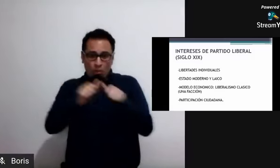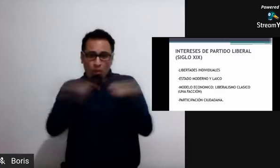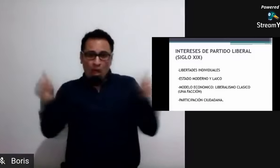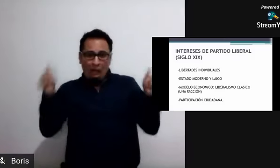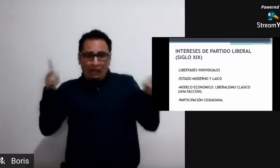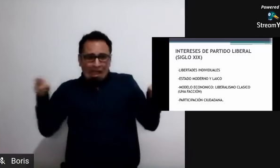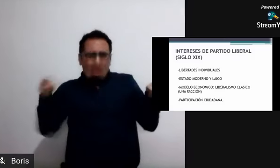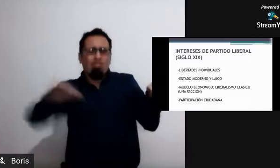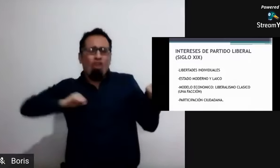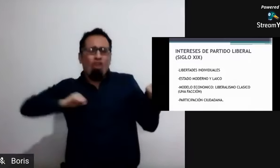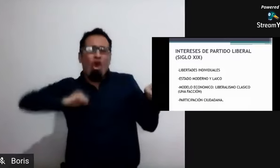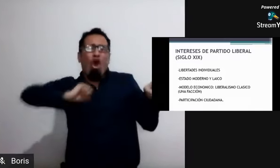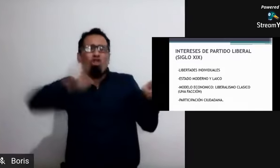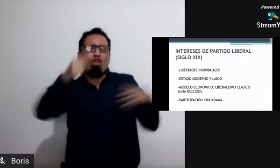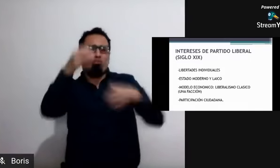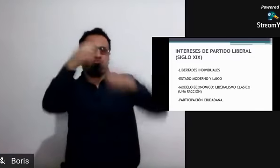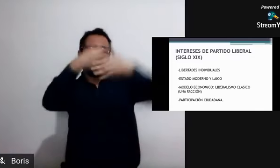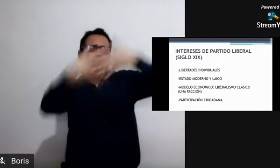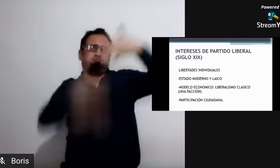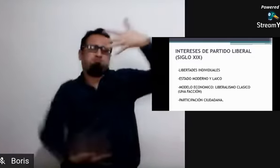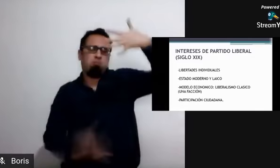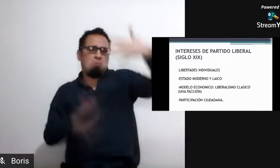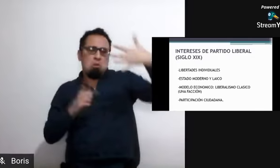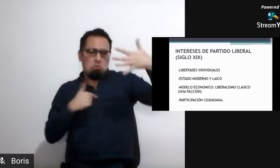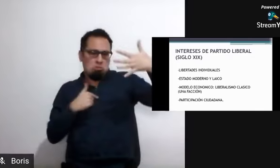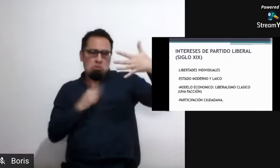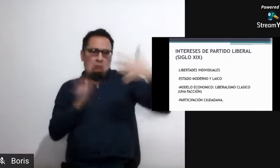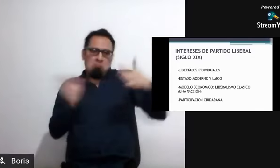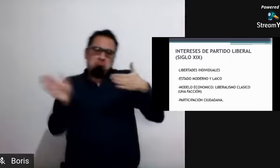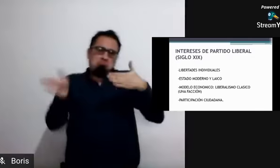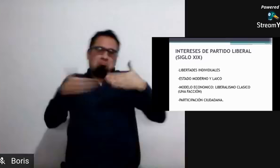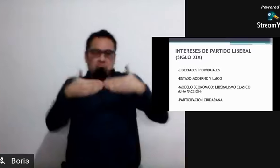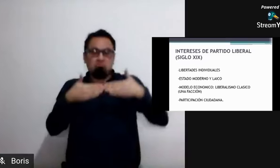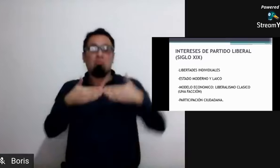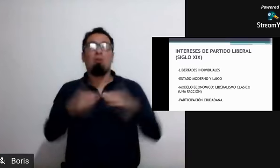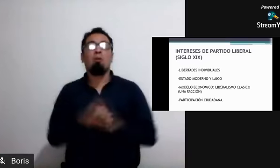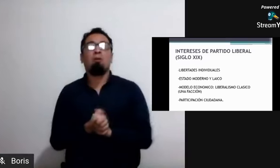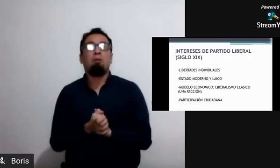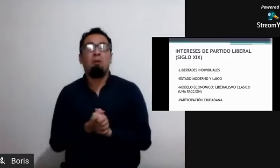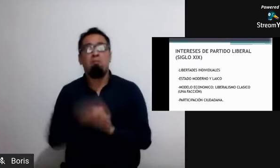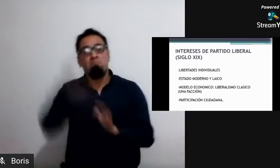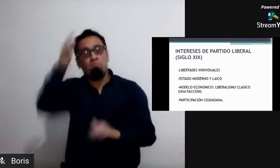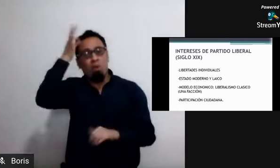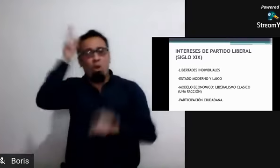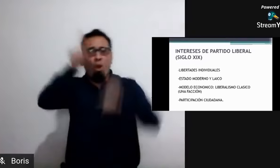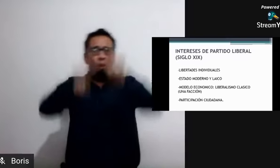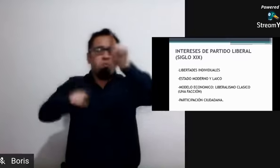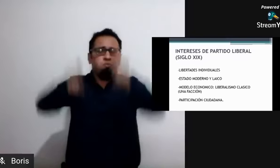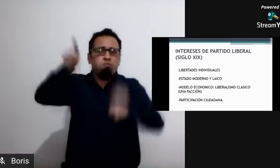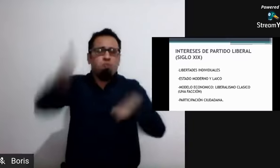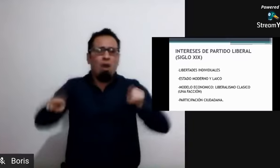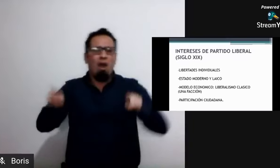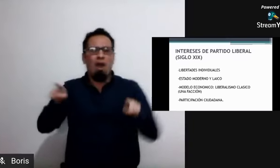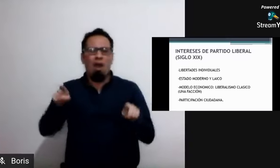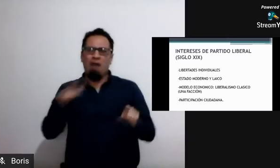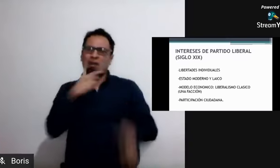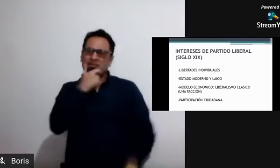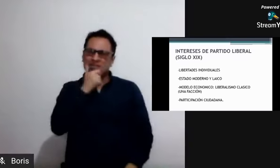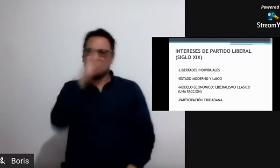intereses. En verdad, esta explicación que yo acabo de dar no solo abarca lo que acabo de mencionar, sino que abarca muchas